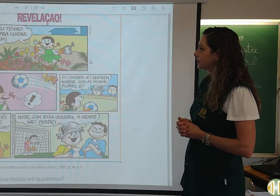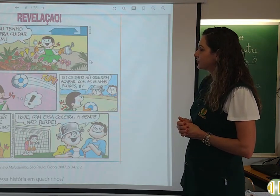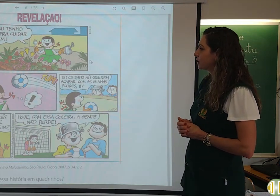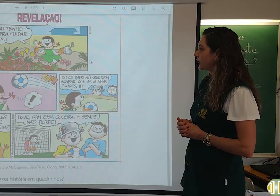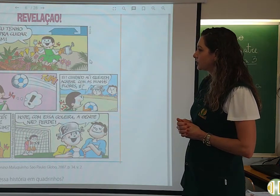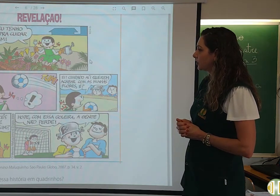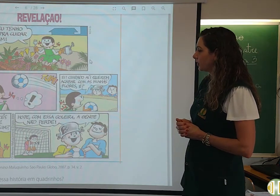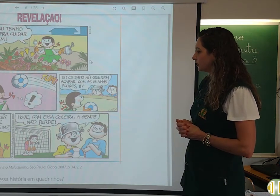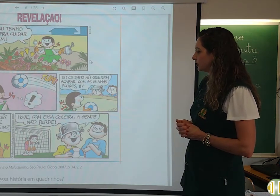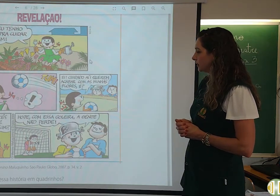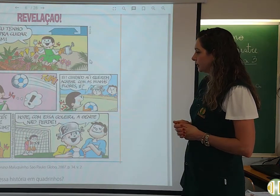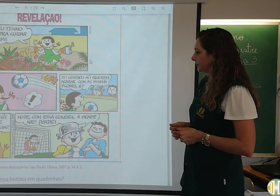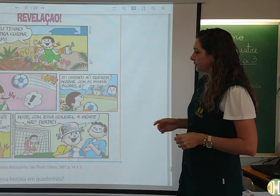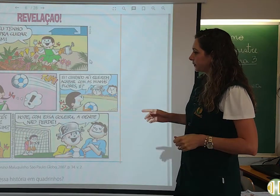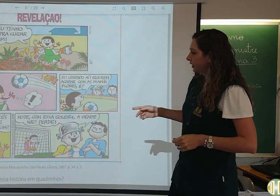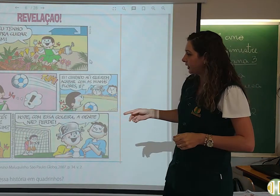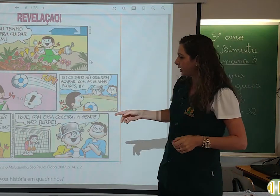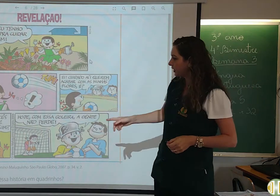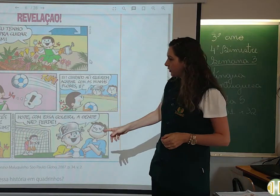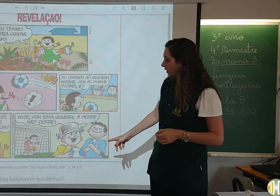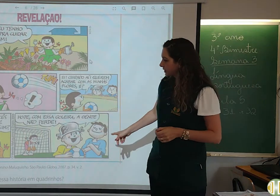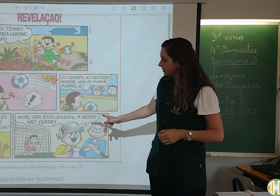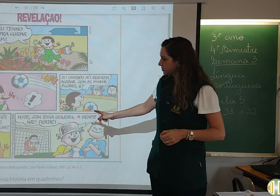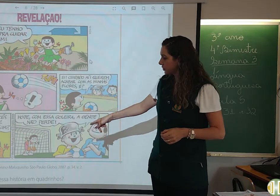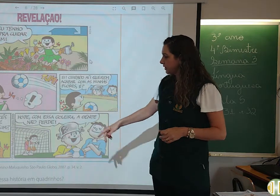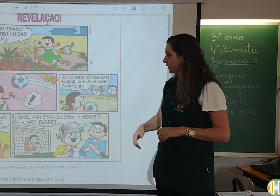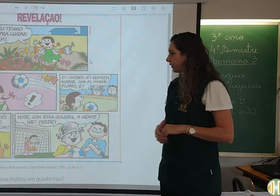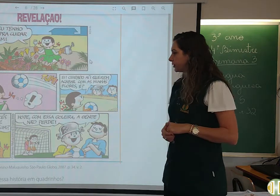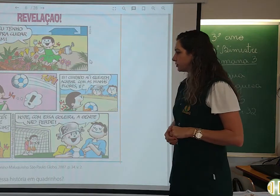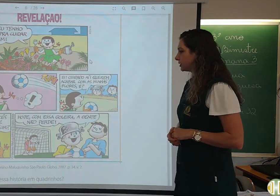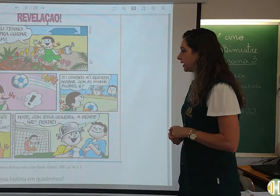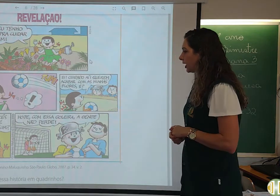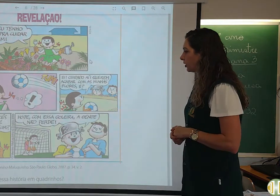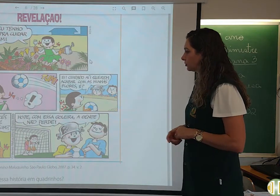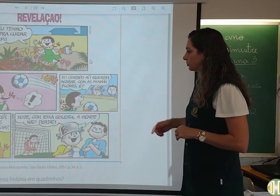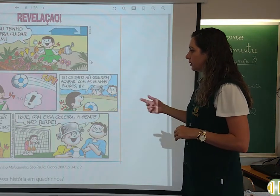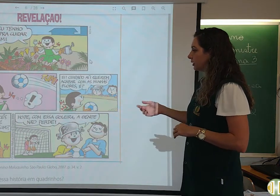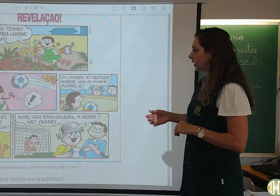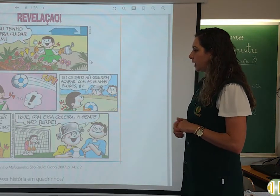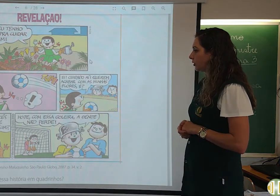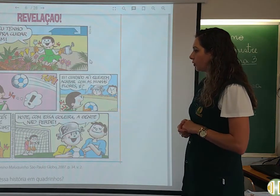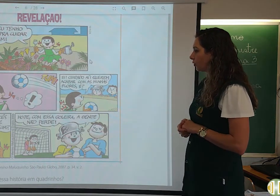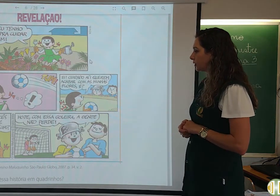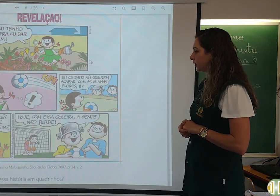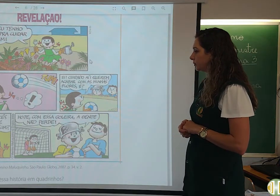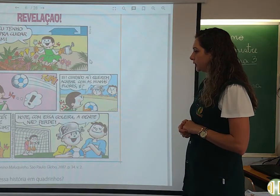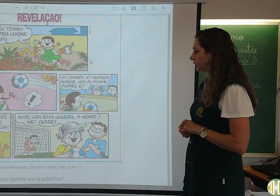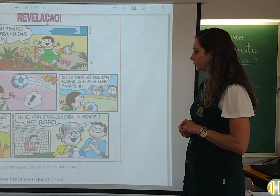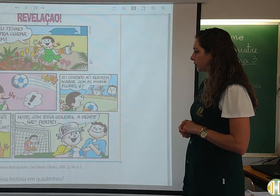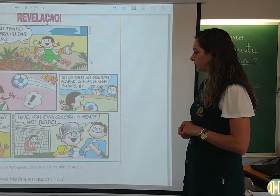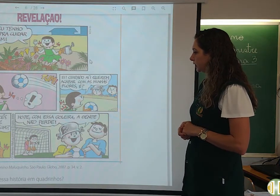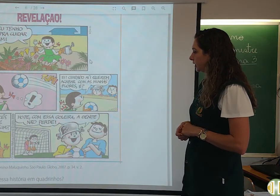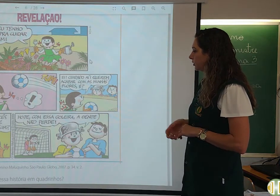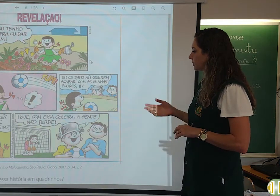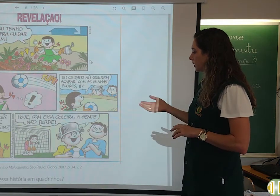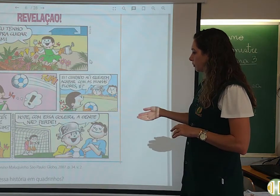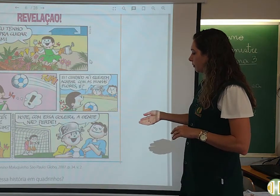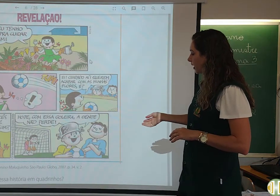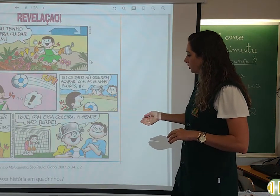interessante, gente, ó. E aí, ó, essa história então é do Ziraldo, né? Curta o Menino Maluquinho, São